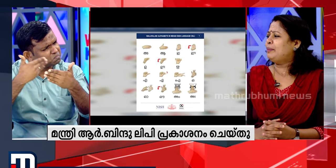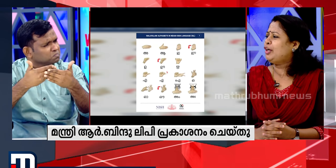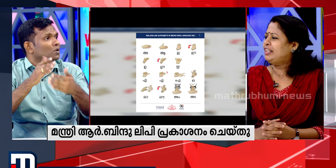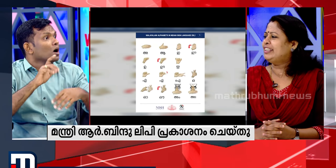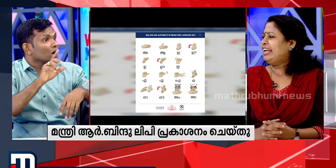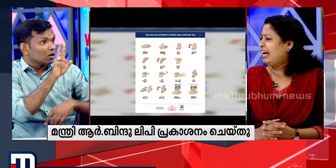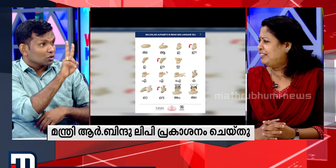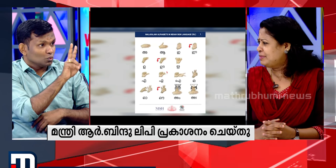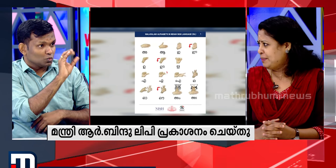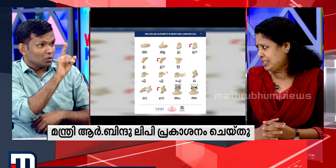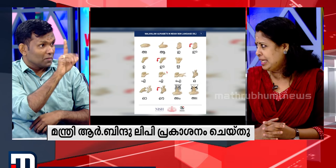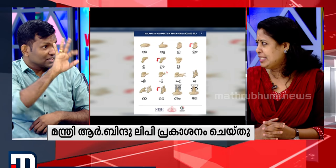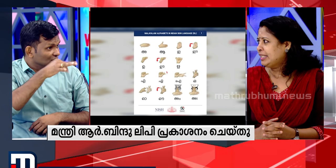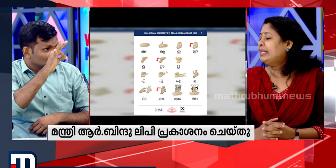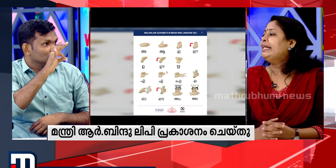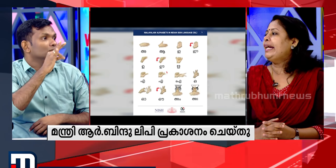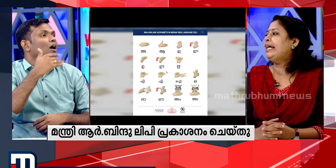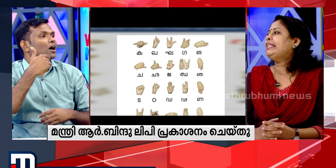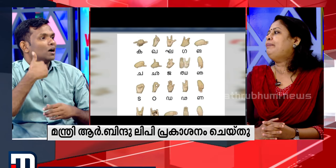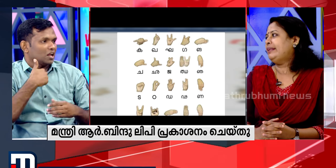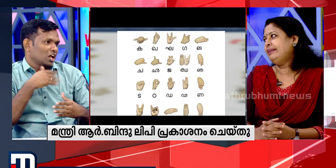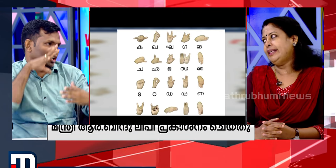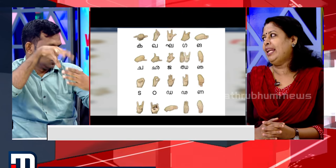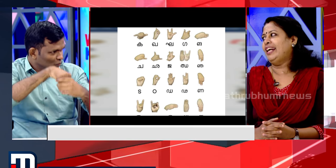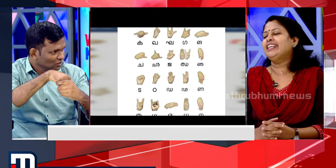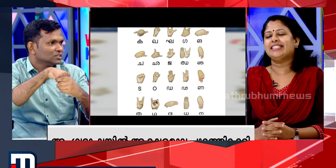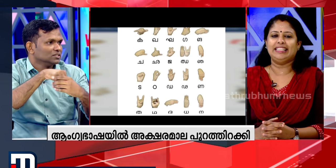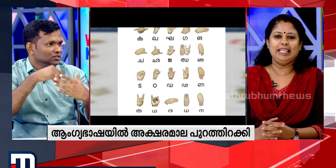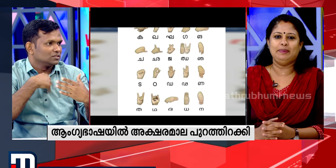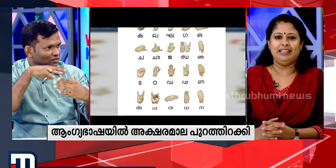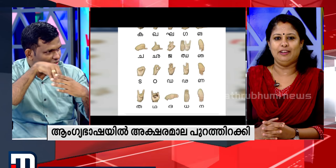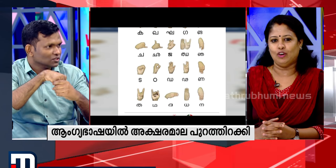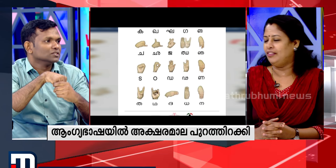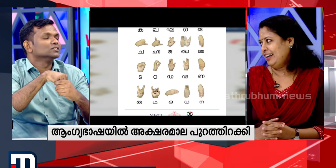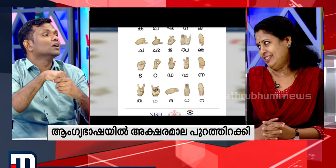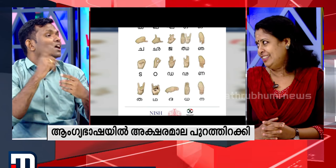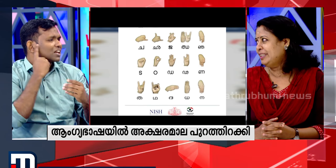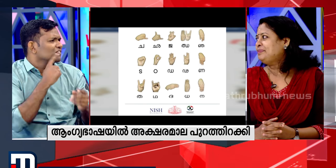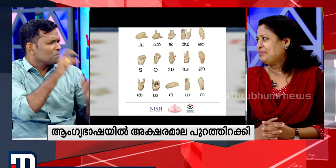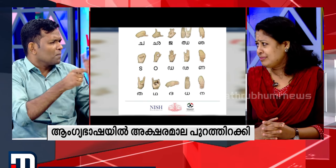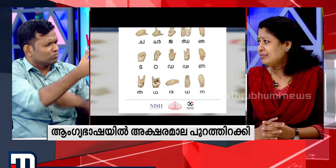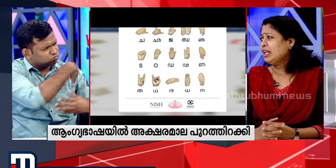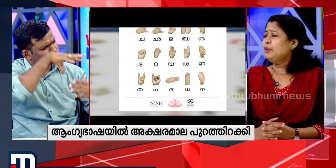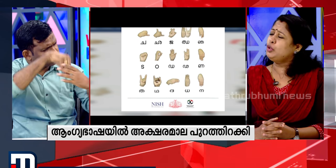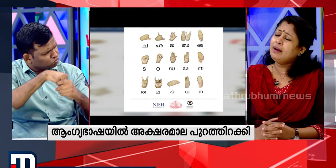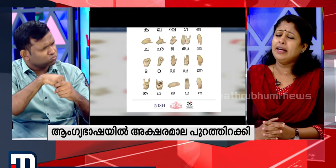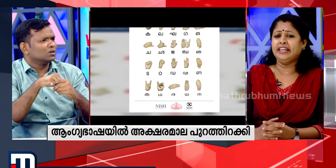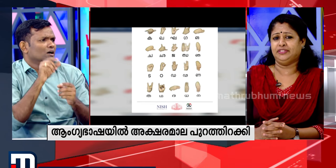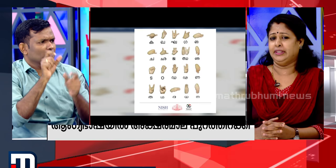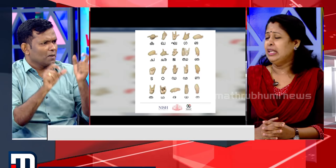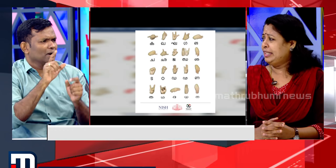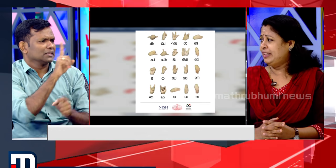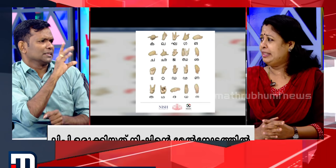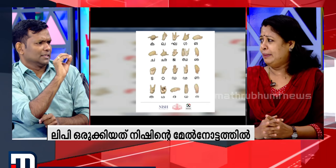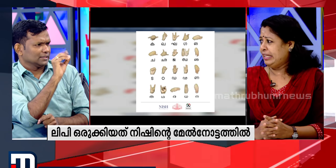ഒരുപാട് സമയമെടുത്ത് എല്ലാവരും സംസാരിച്ചിട്ട് 2018 സന്ദീപ് അതിൽ ഇൻവോൾവ് ആവുന്നത്. ഒരുപാട്